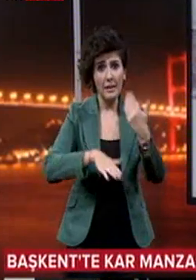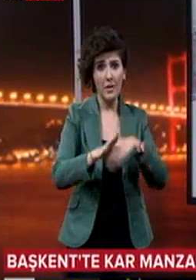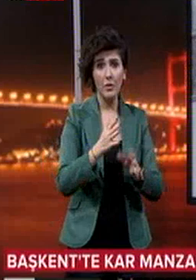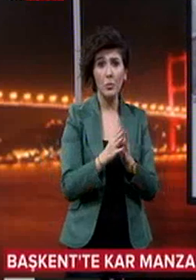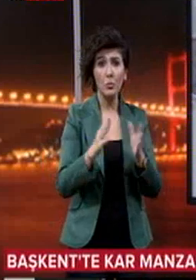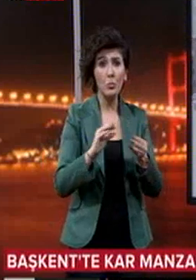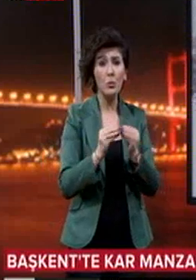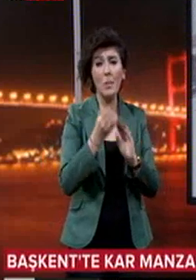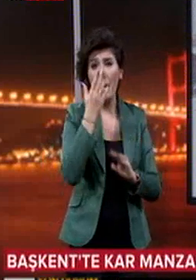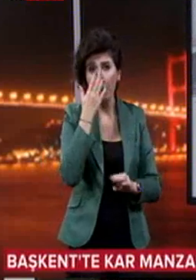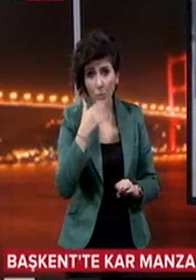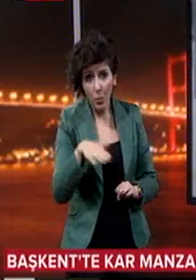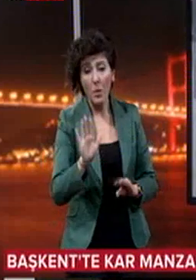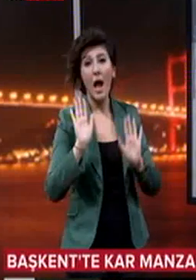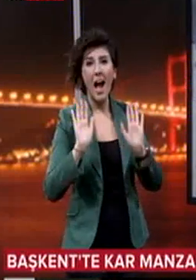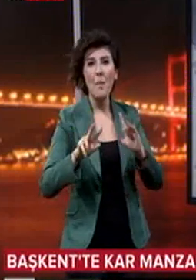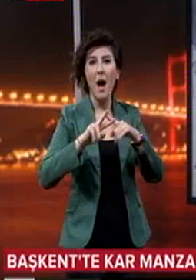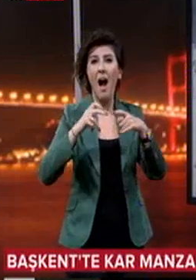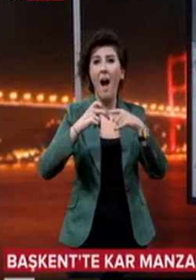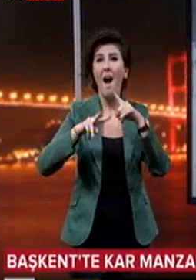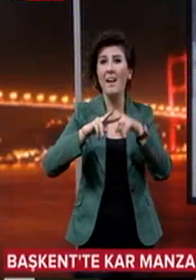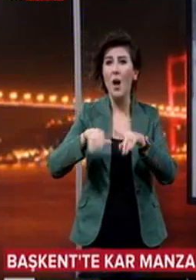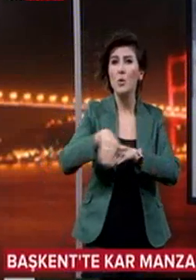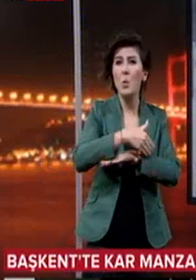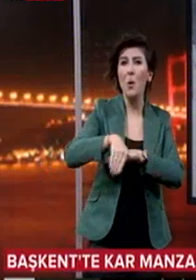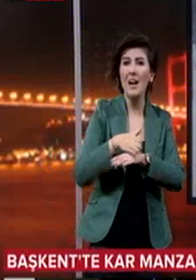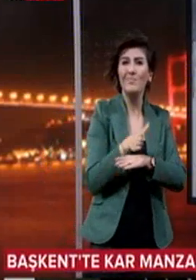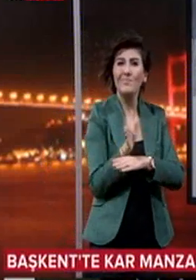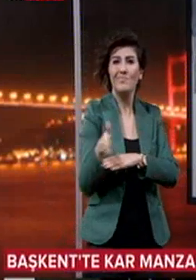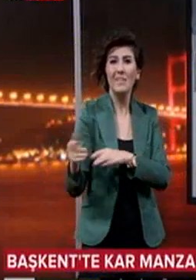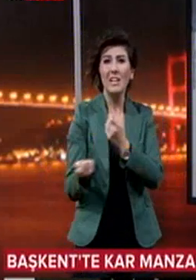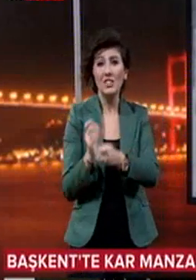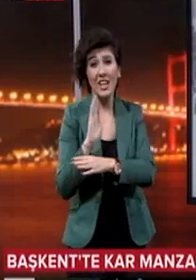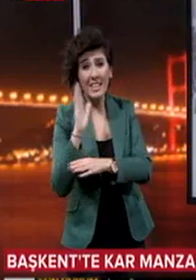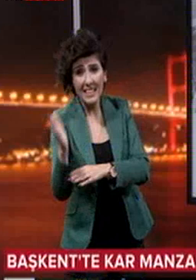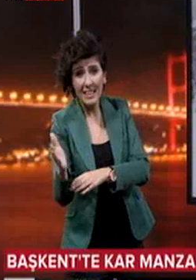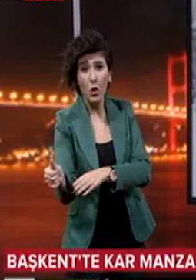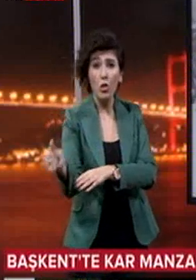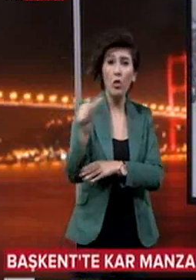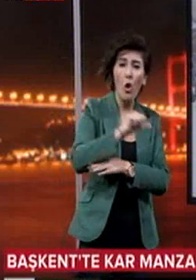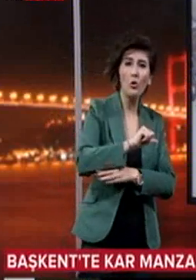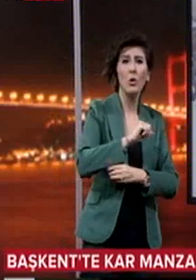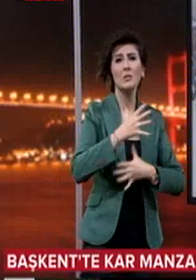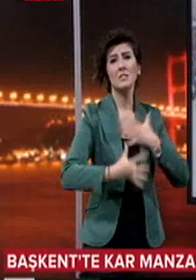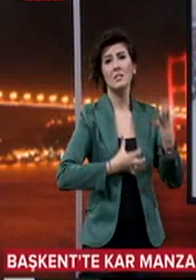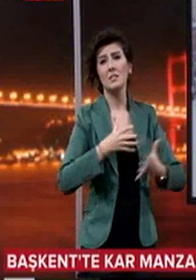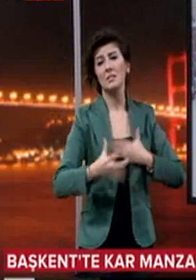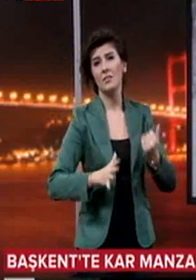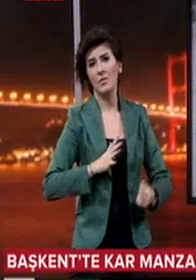çaplı sorunlar yaşanmadı, ancak ara sokaklar işe gidene de dönene de çile oldu.